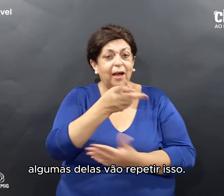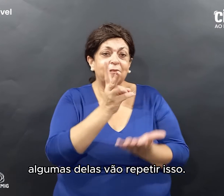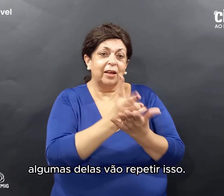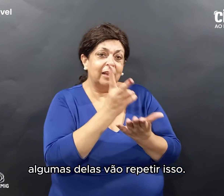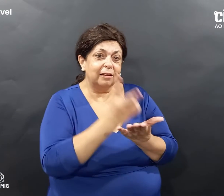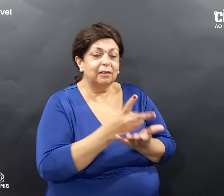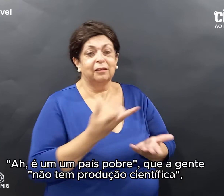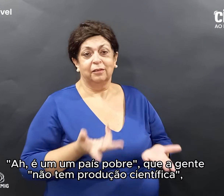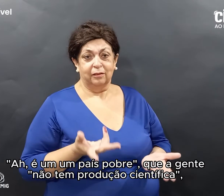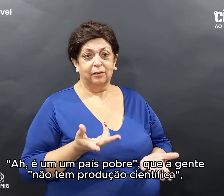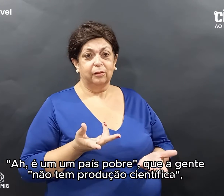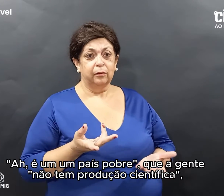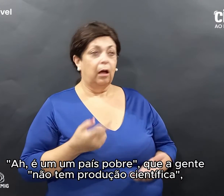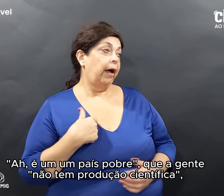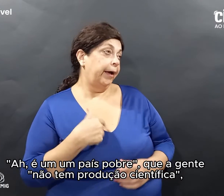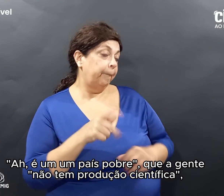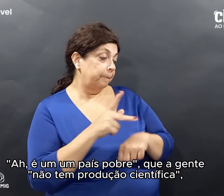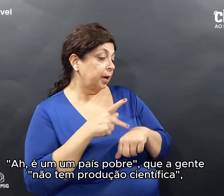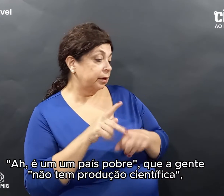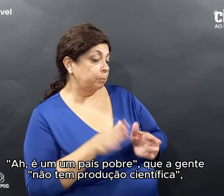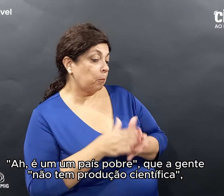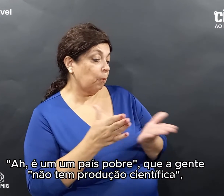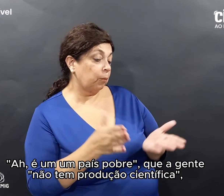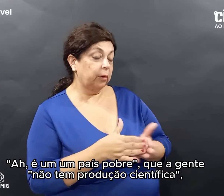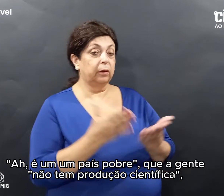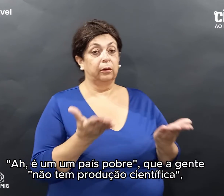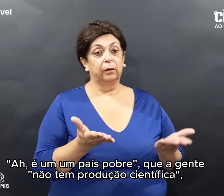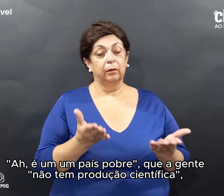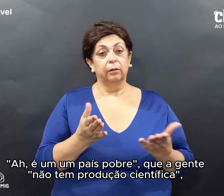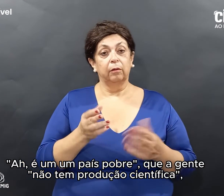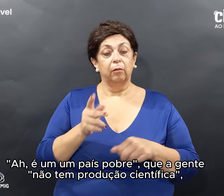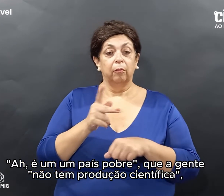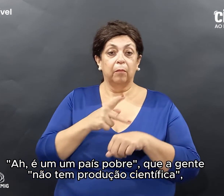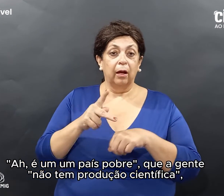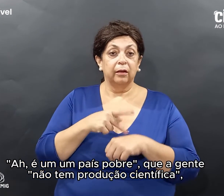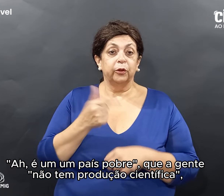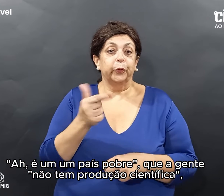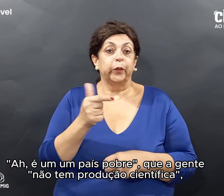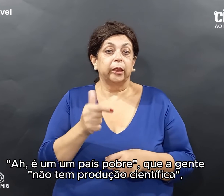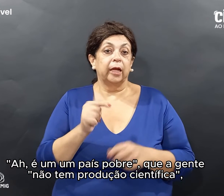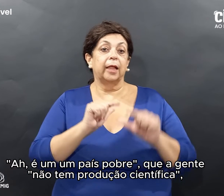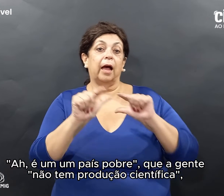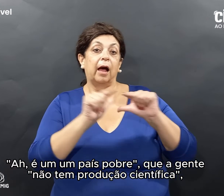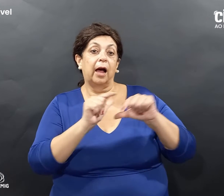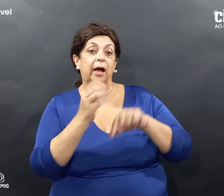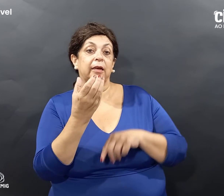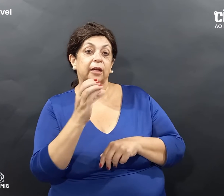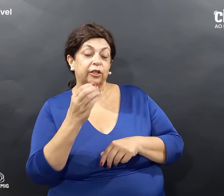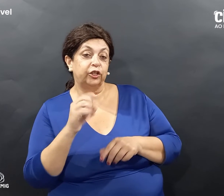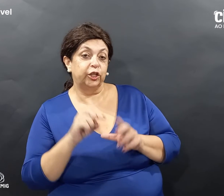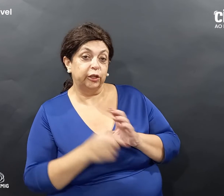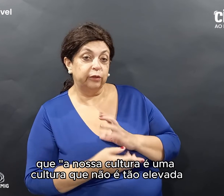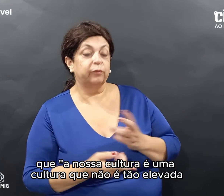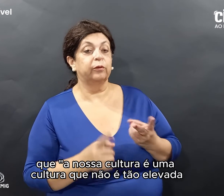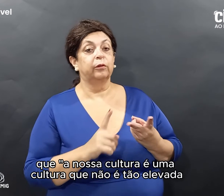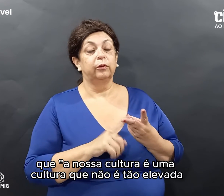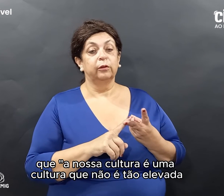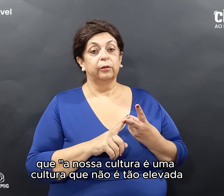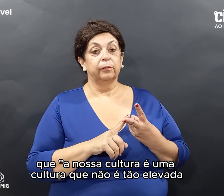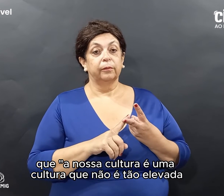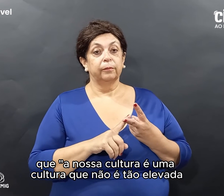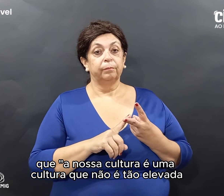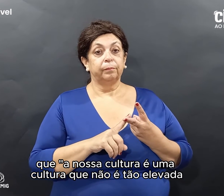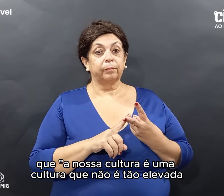isso, né? Ah, é um país pobre, que a gente não tem produção científica, que